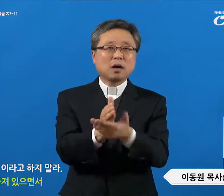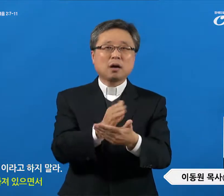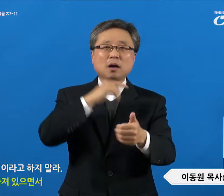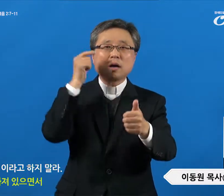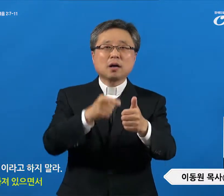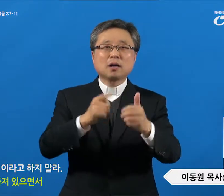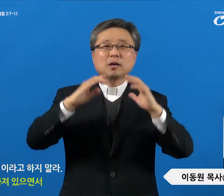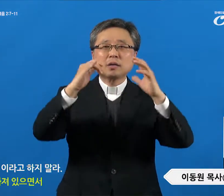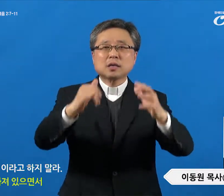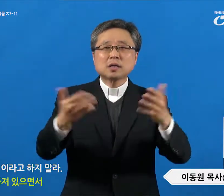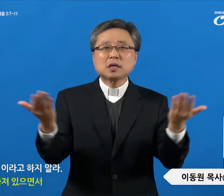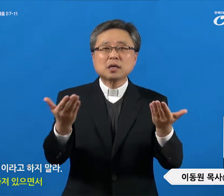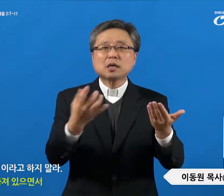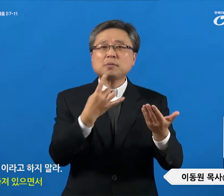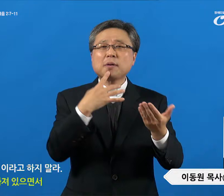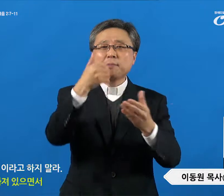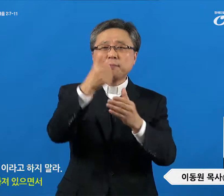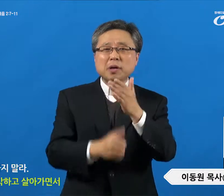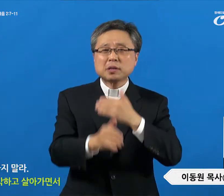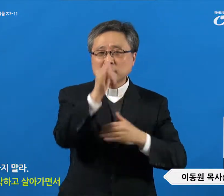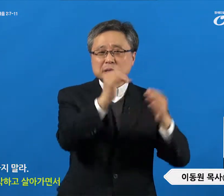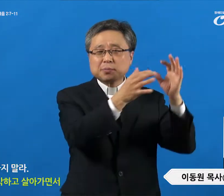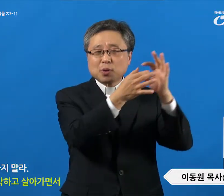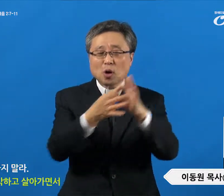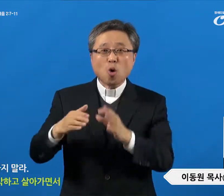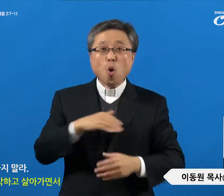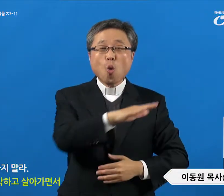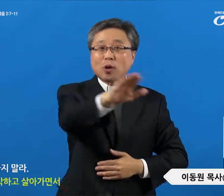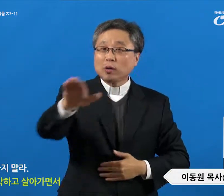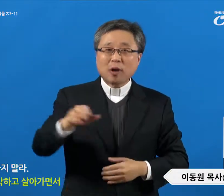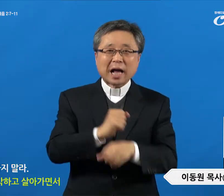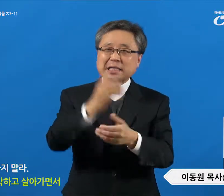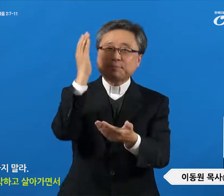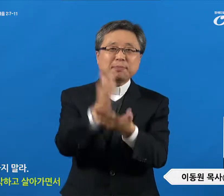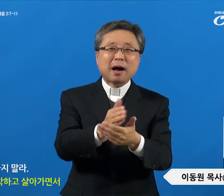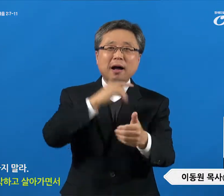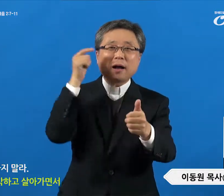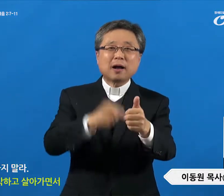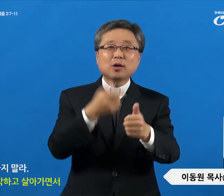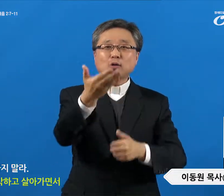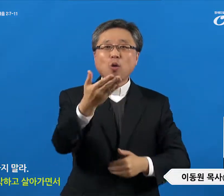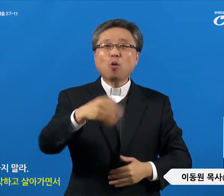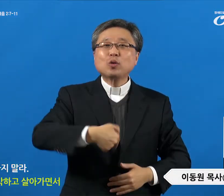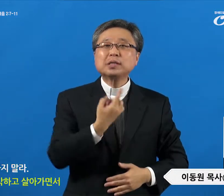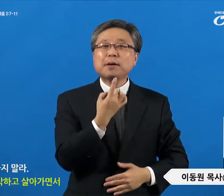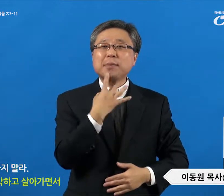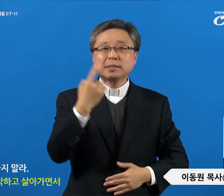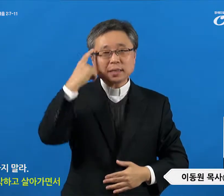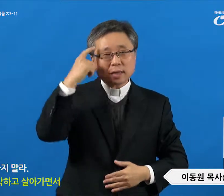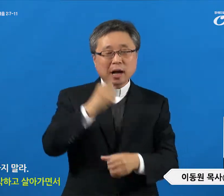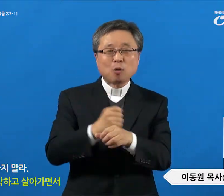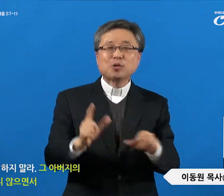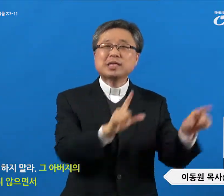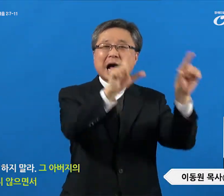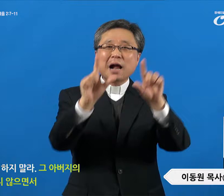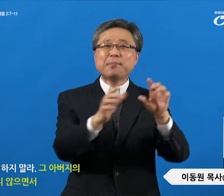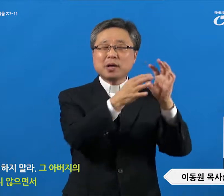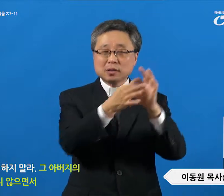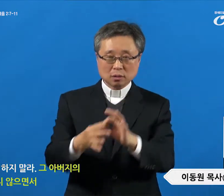세상 일에만 빠져 있으면서 우리라고 하지 말라. 너 혼자만 생각하고 살아가면서